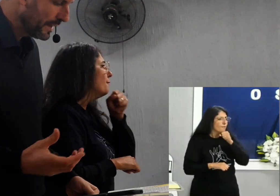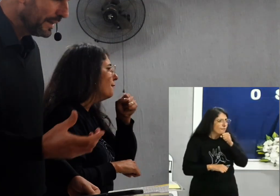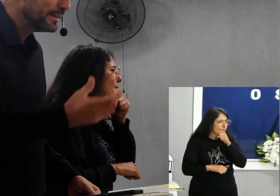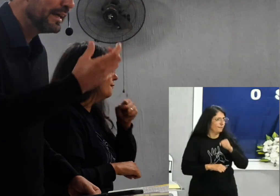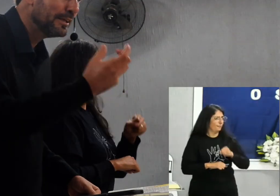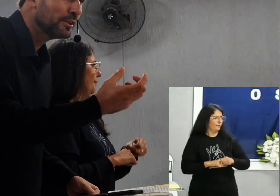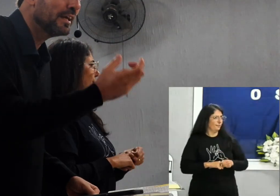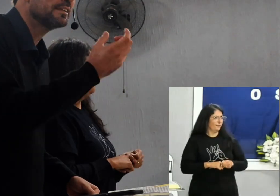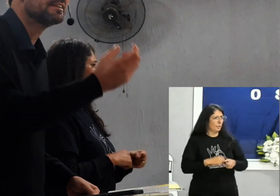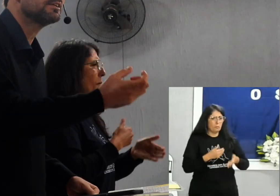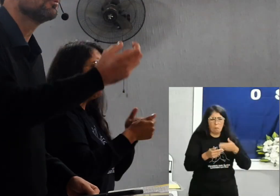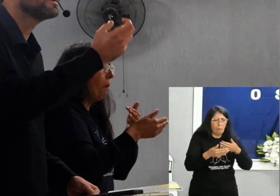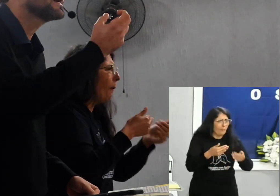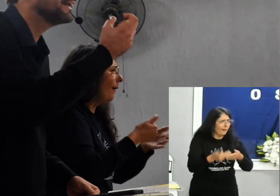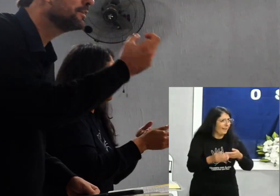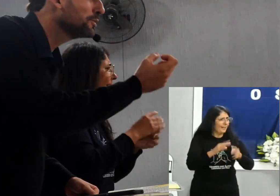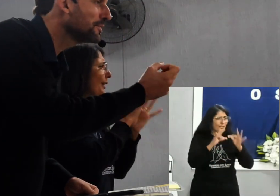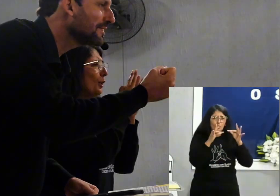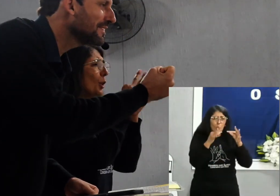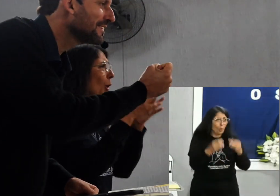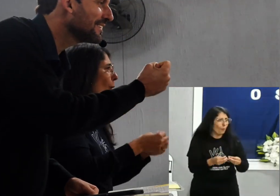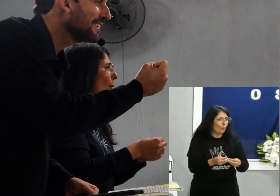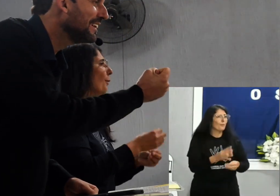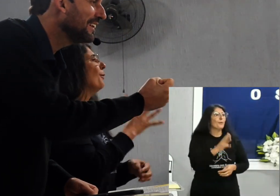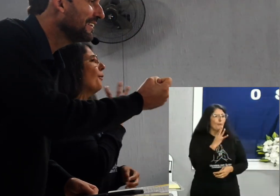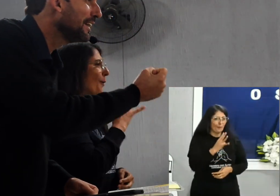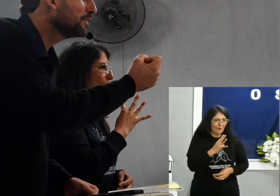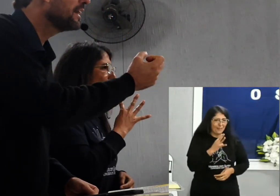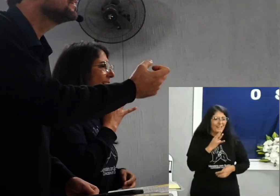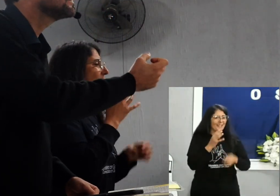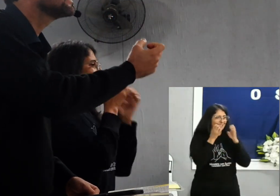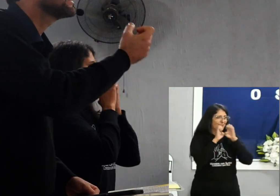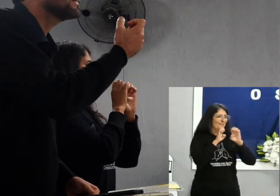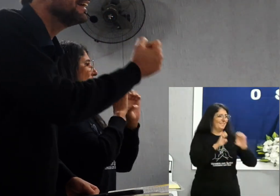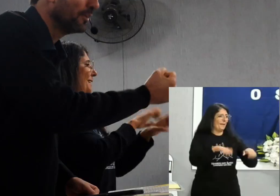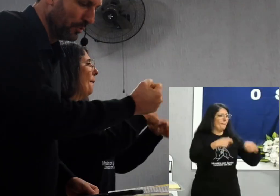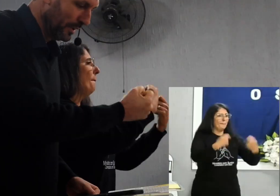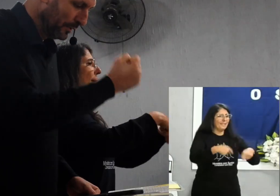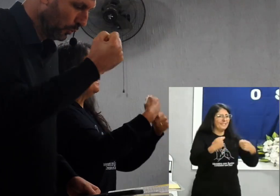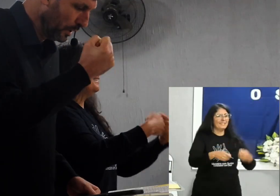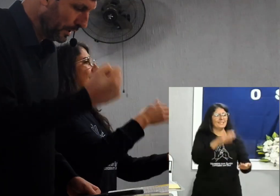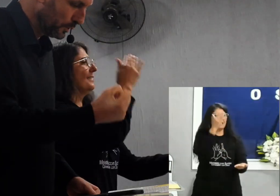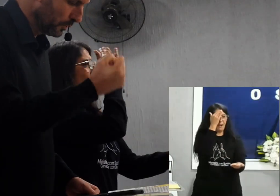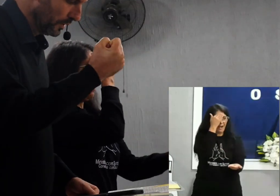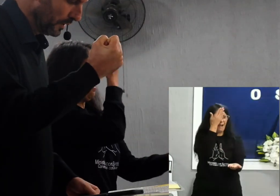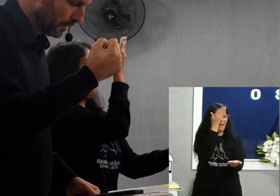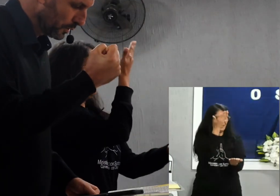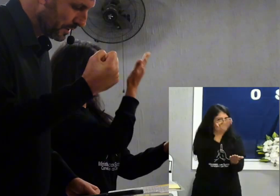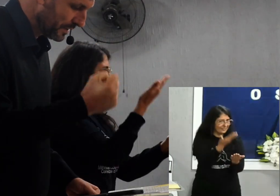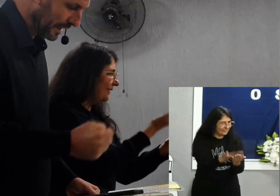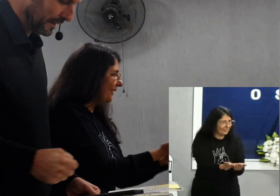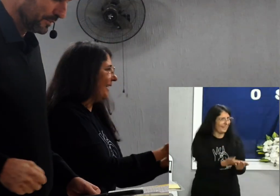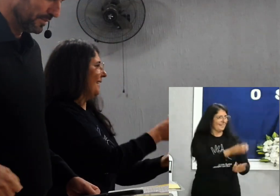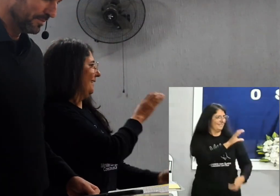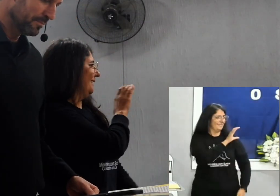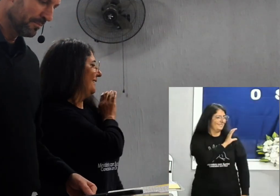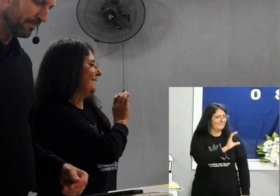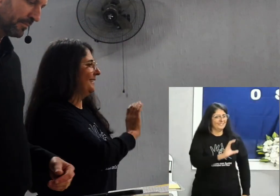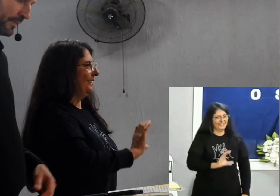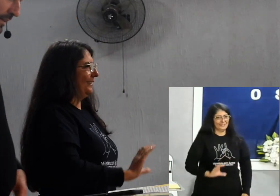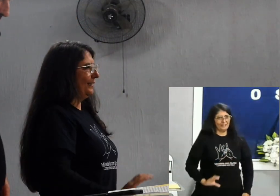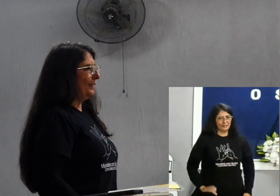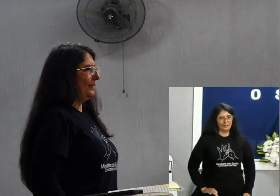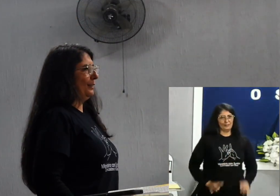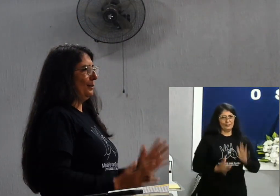doutor, desde que eles sejam crentes, desde que eles creiam no Cristo crucificado.